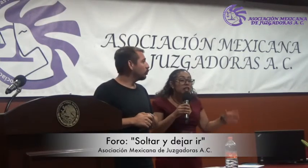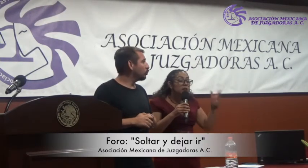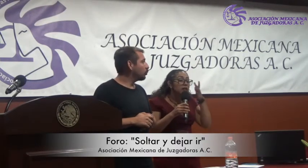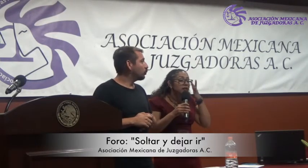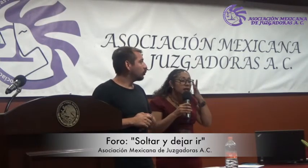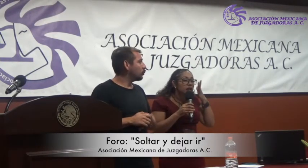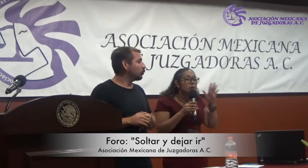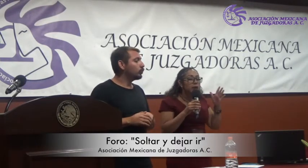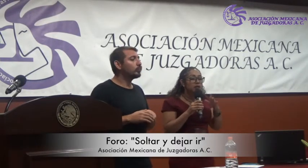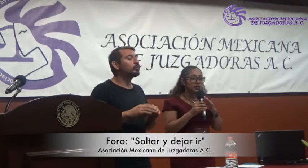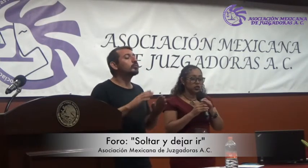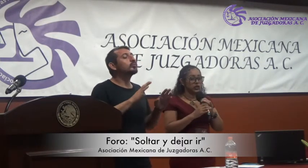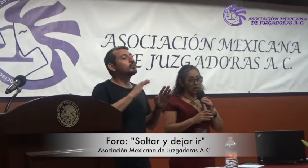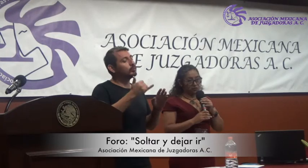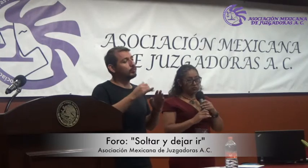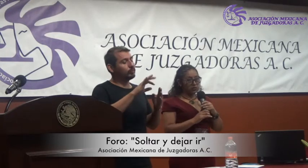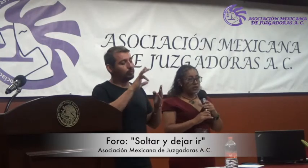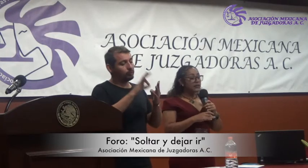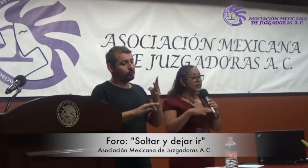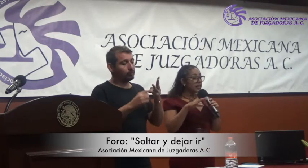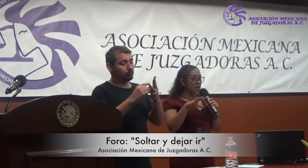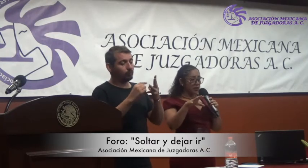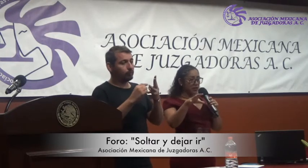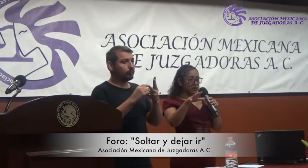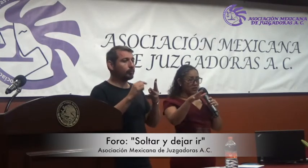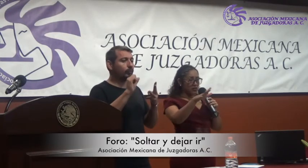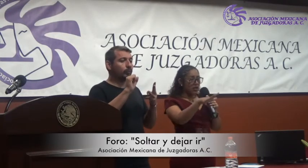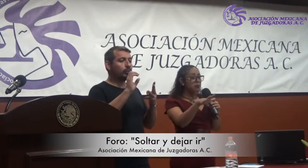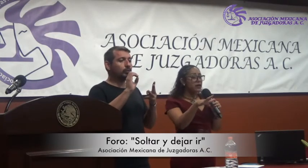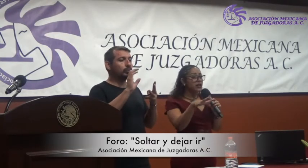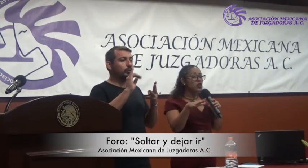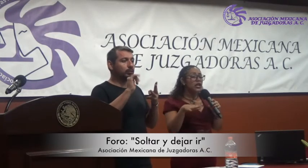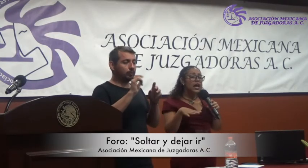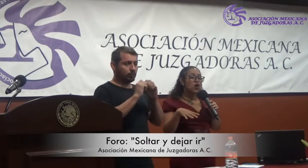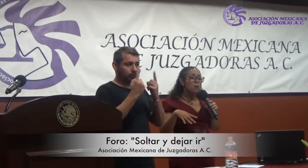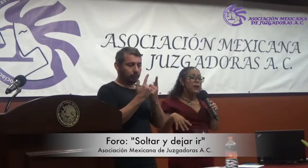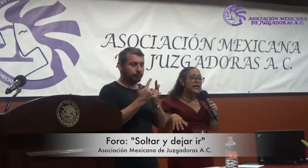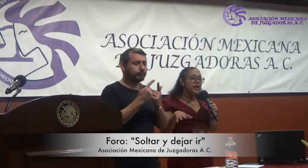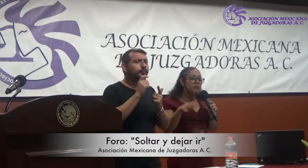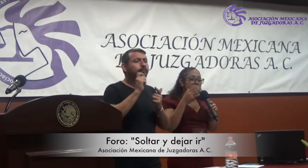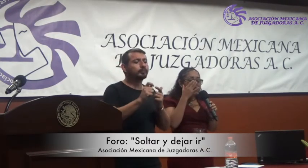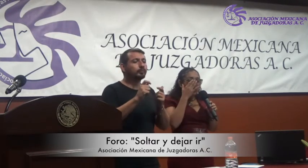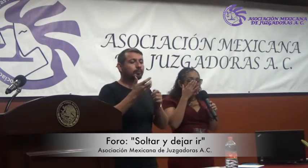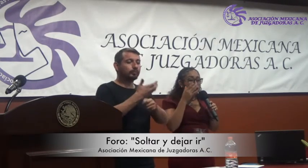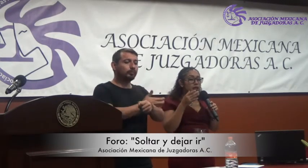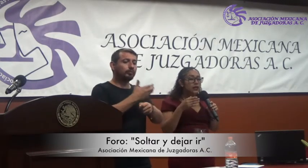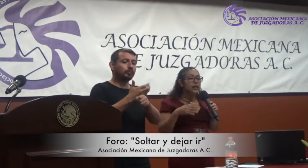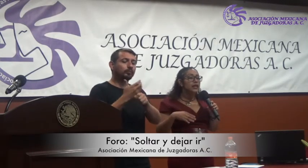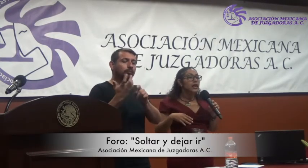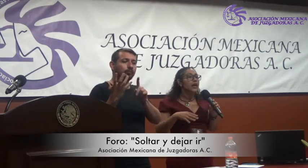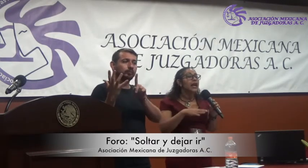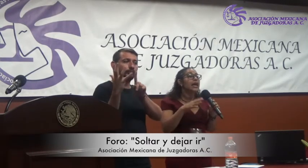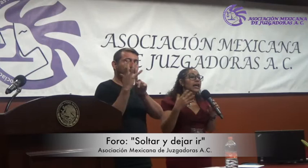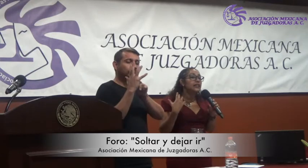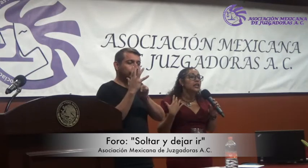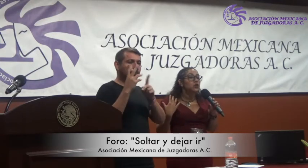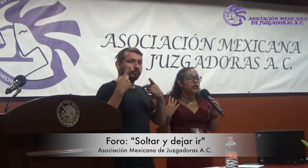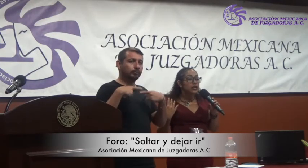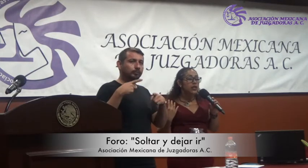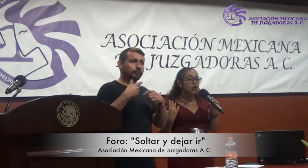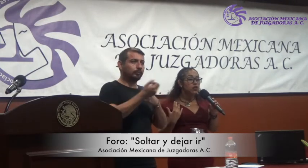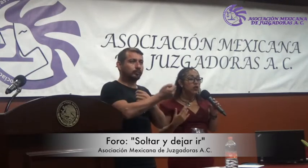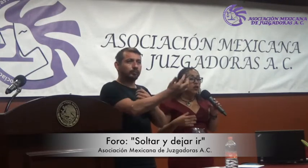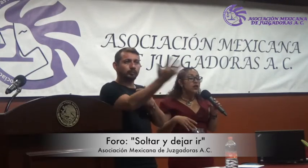Y finalmente la parte social. Tiene que ver, en parte, con el acompañamiento que le da la gente